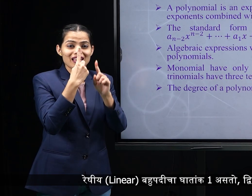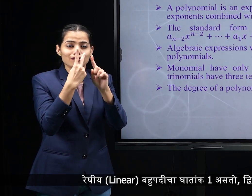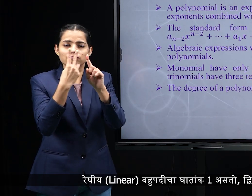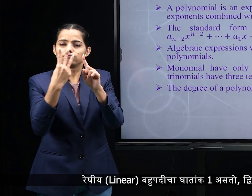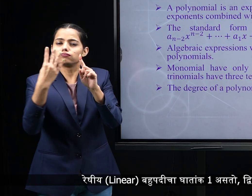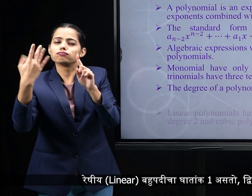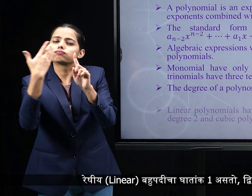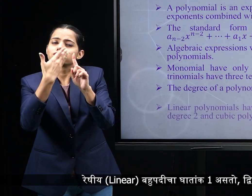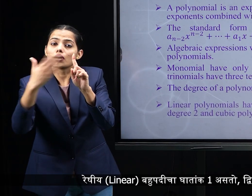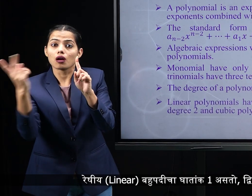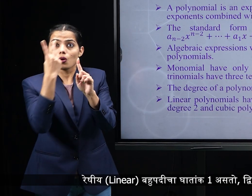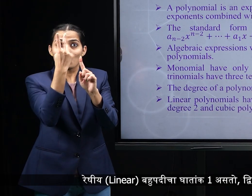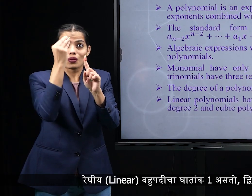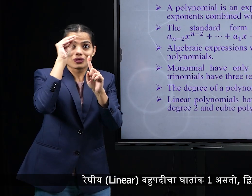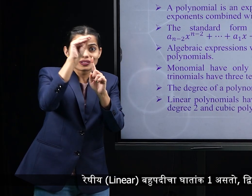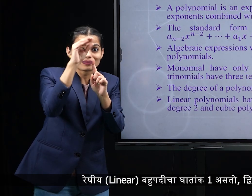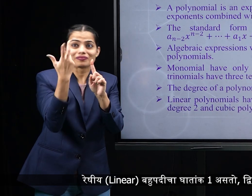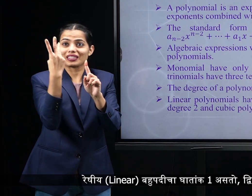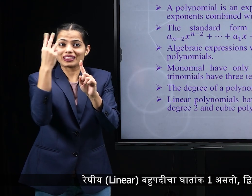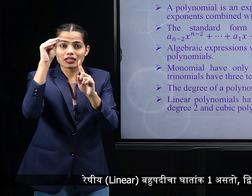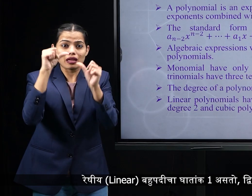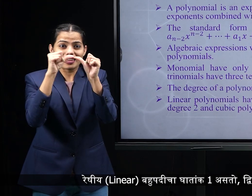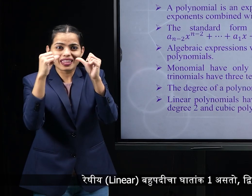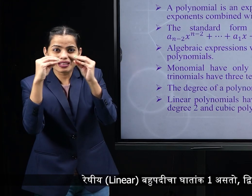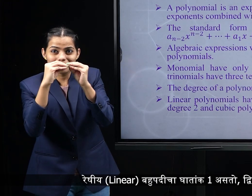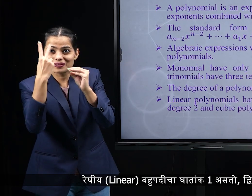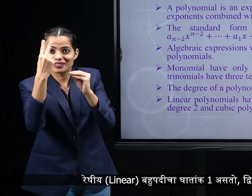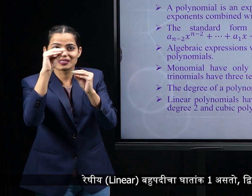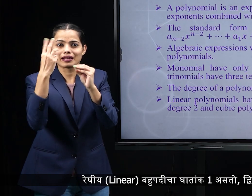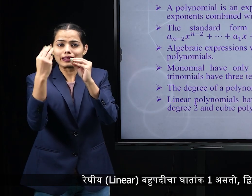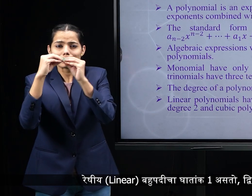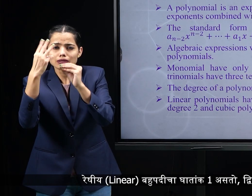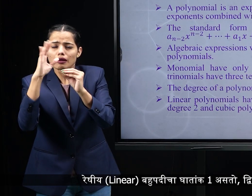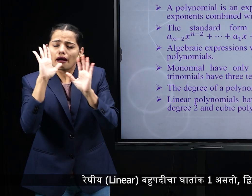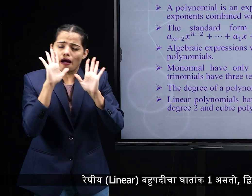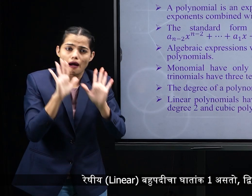रेषीय लिनियर बहुपदीची घातांक 1 असतो. द्विघात क्वाड्रॅटिक बहुपदीची घातांक 2